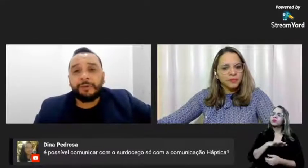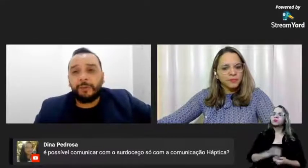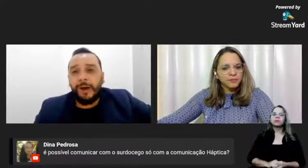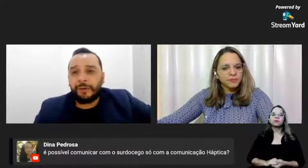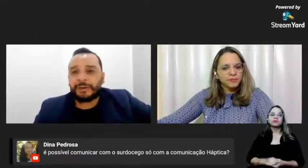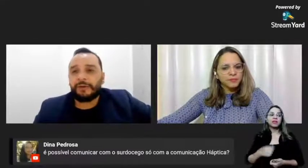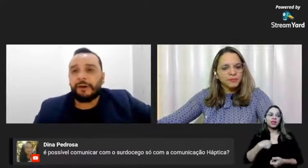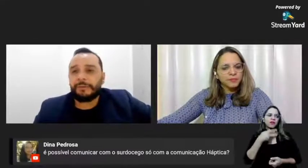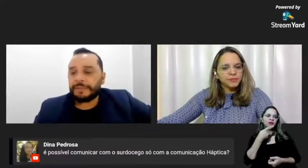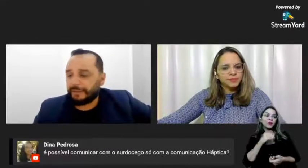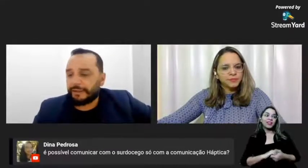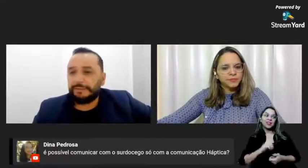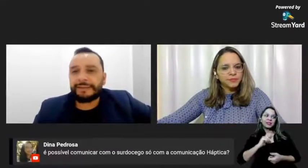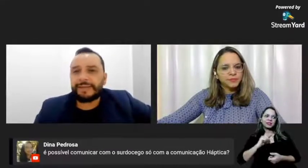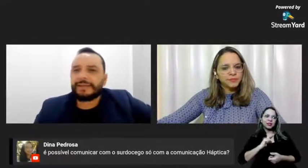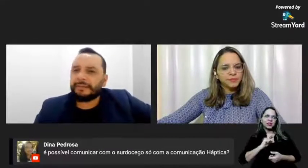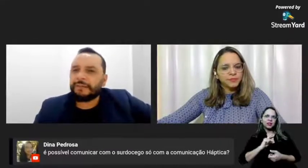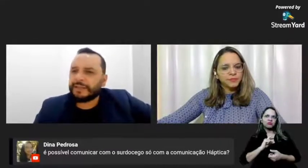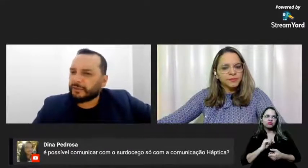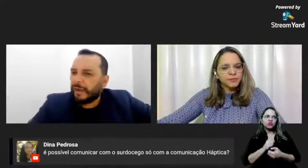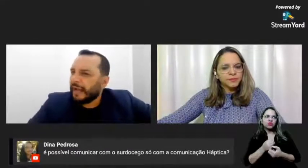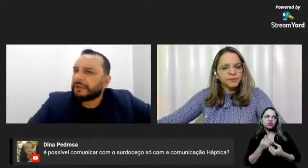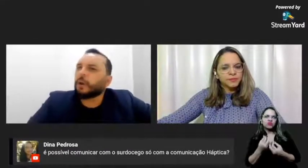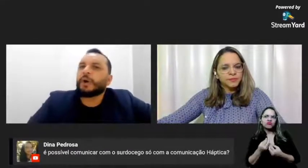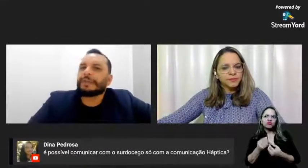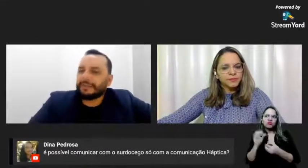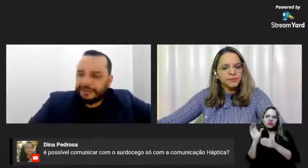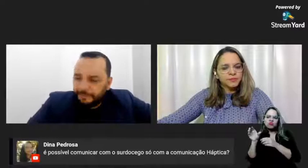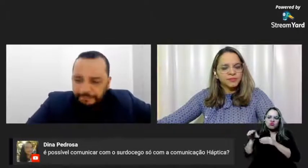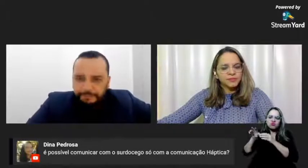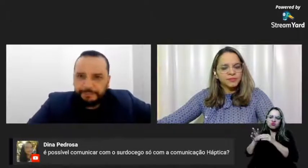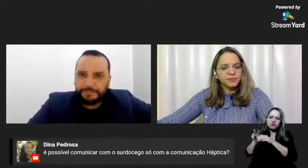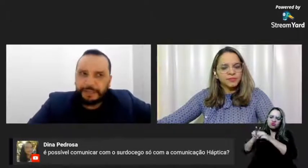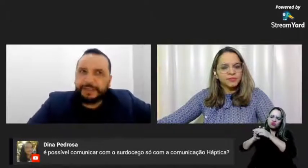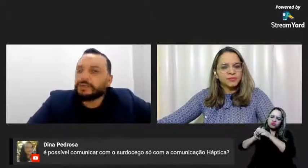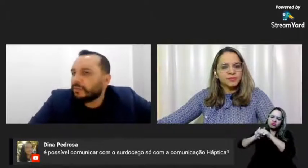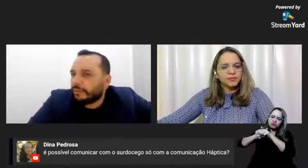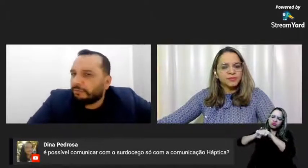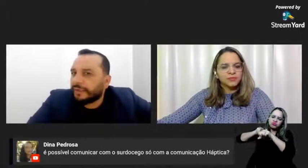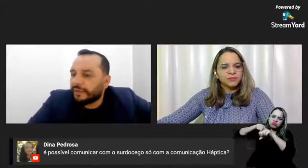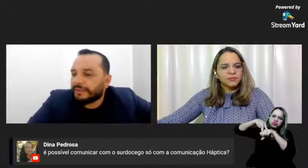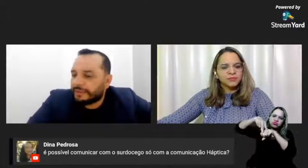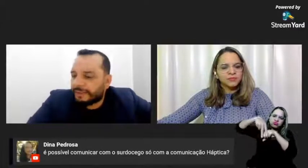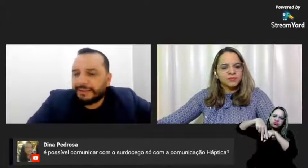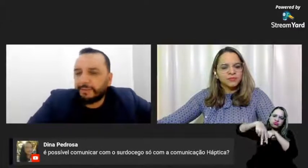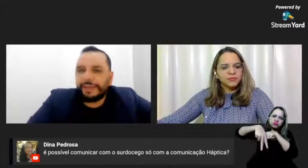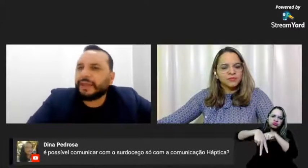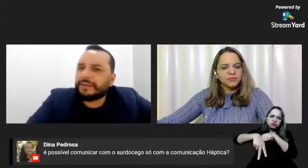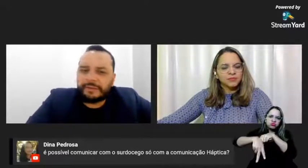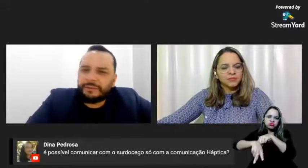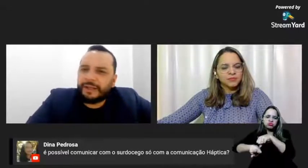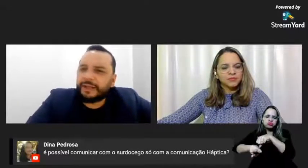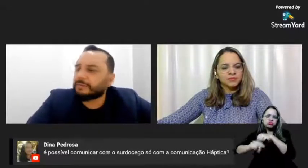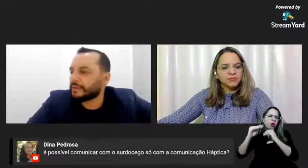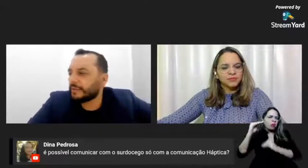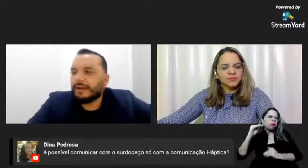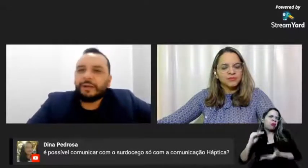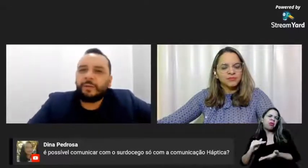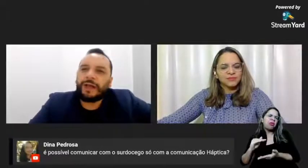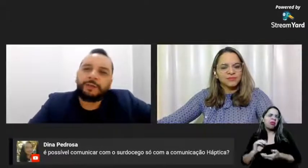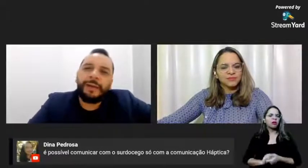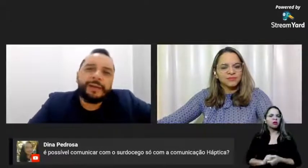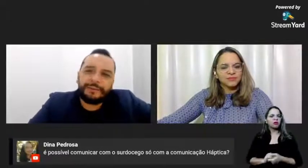tem uns toboáguas enormes aqui, mas tem também uns escorregadores, assim, que não são tão grandes assim, são pequenos, deve ter aí